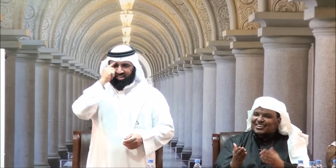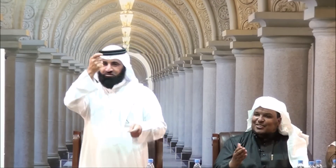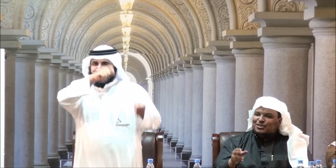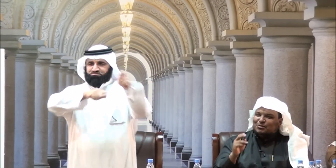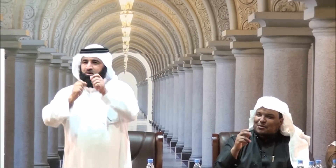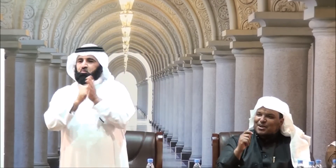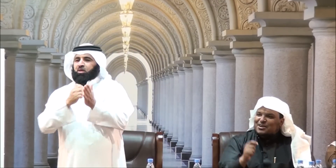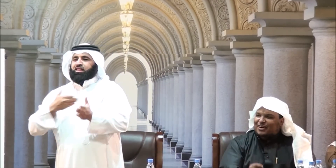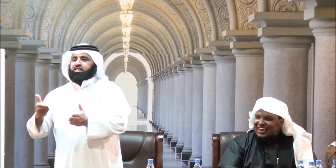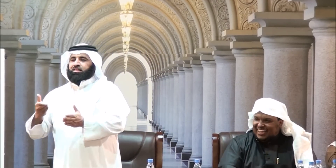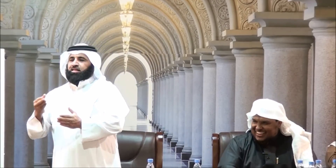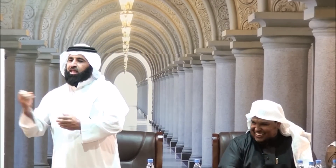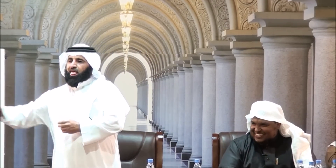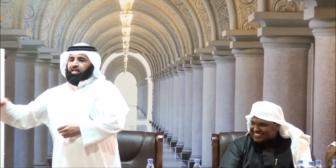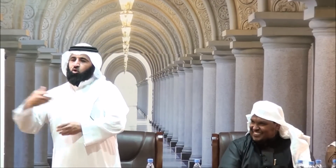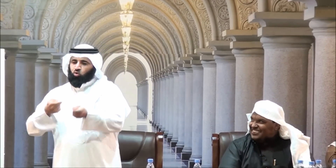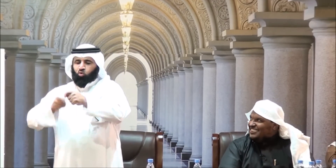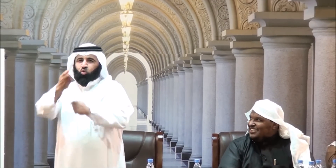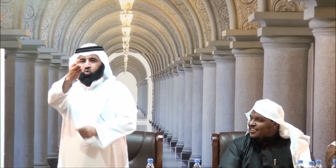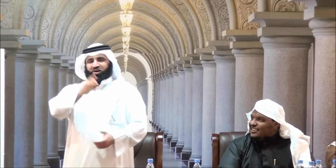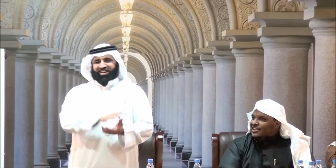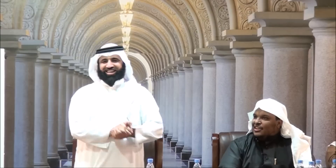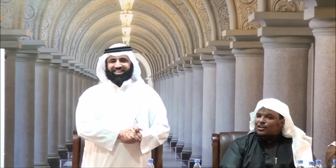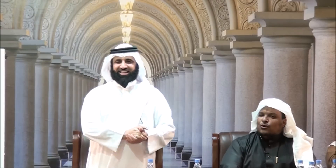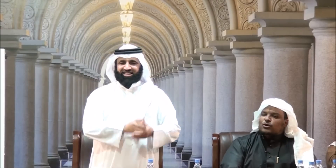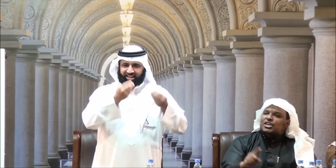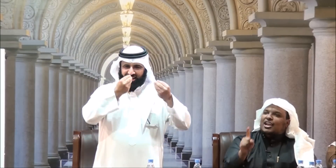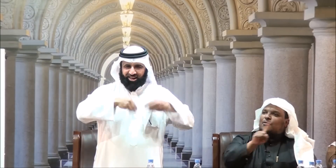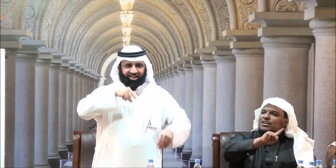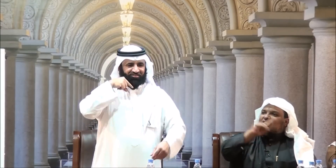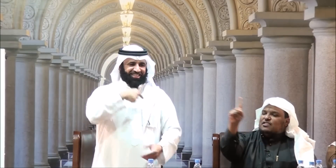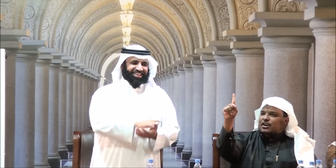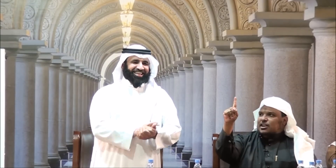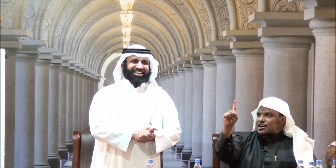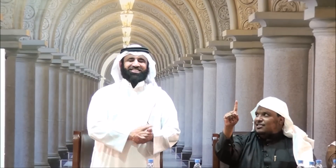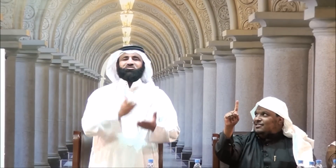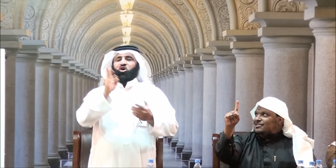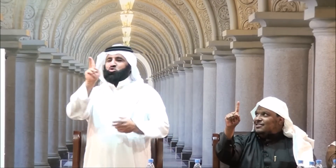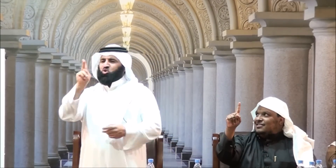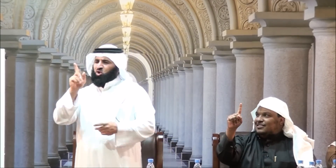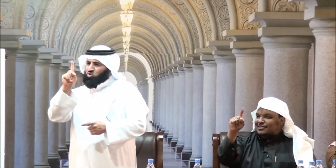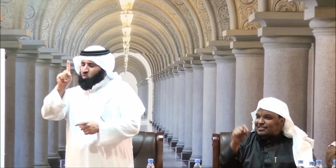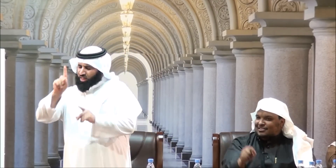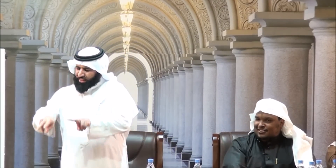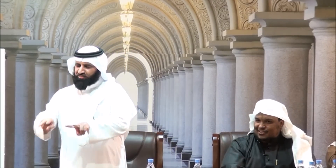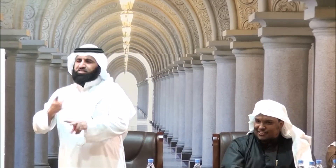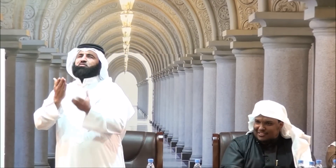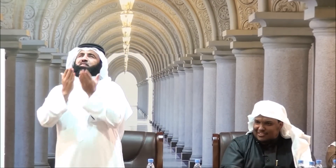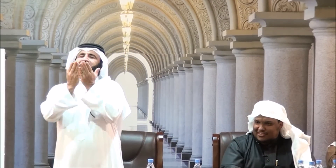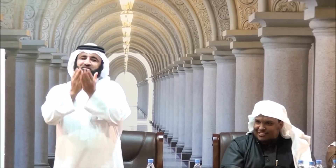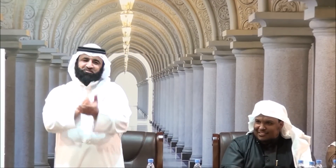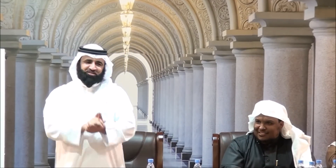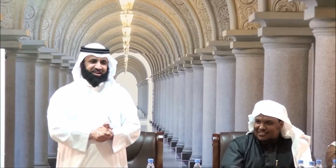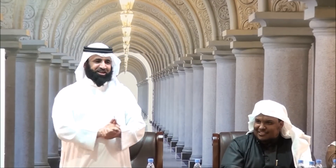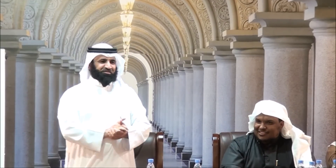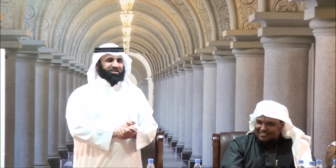ويخليها لك ويجمع بينكم على خير. وإن شاء الله ما تعرف غيرها.